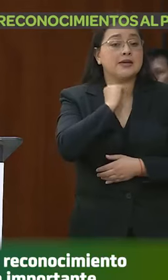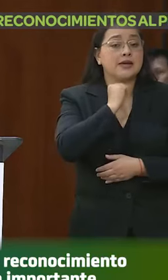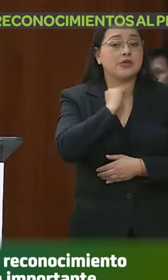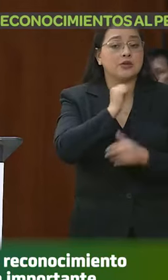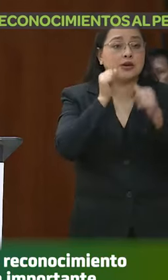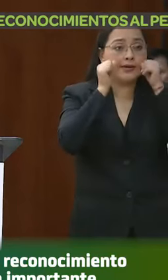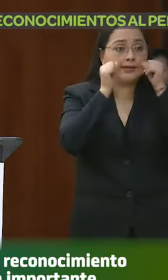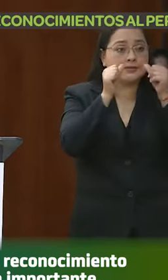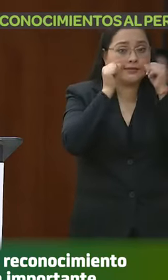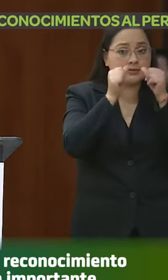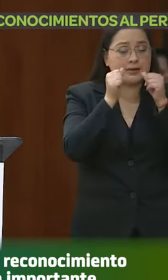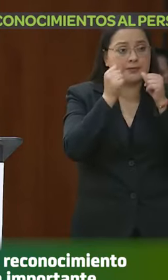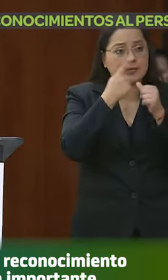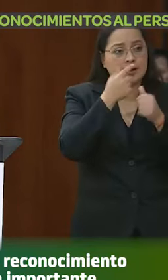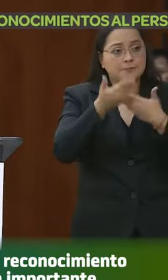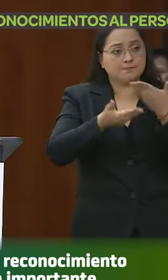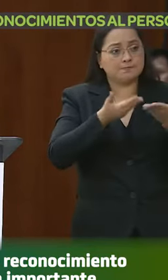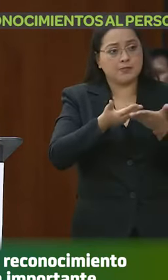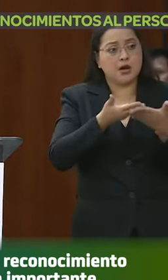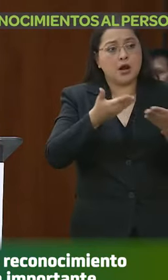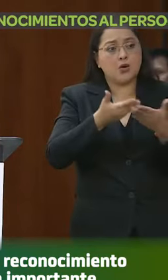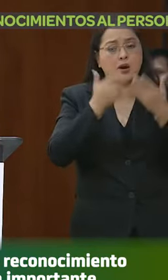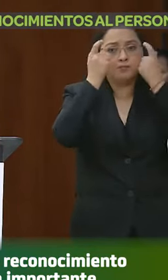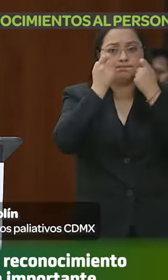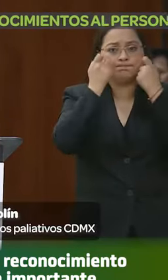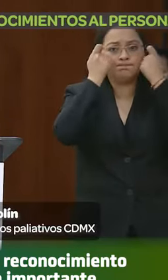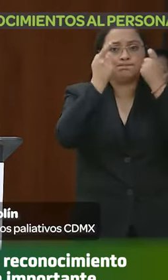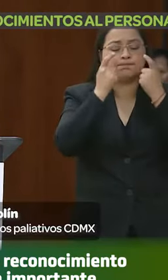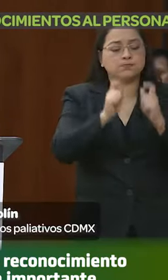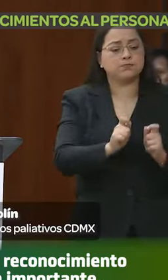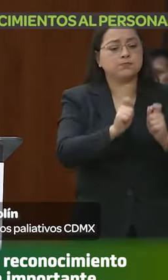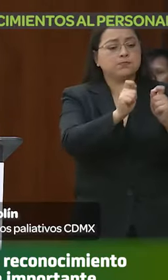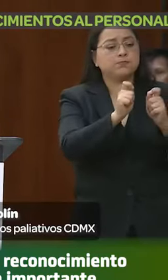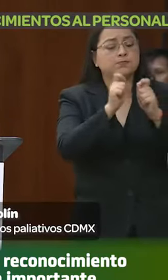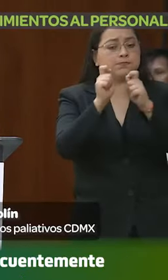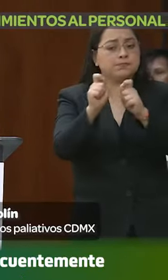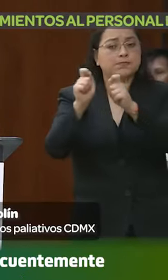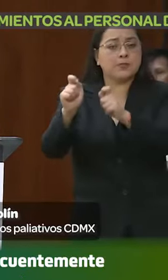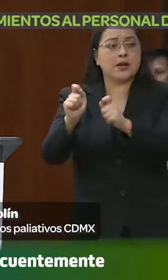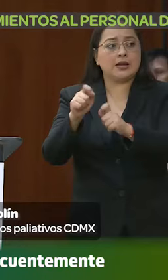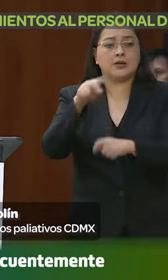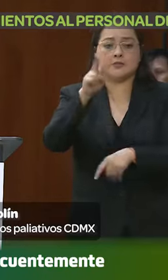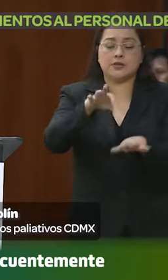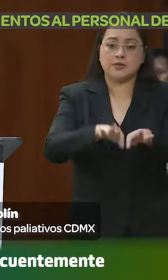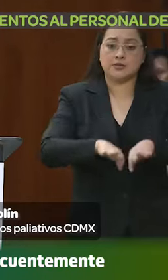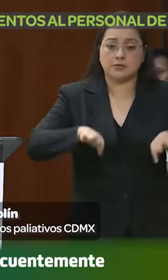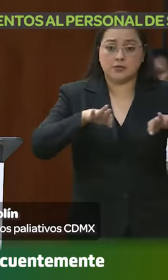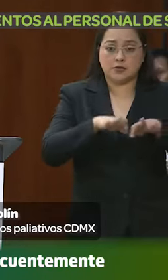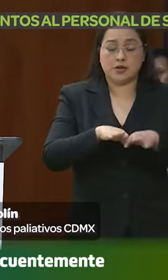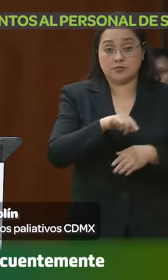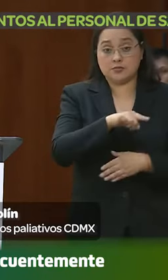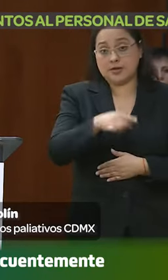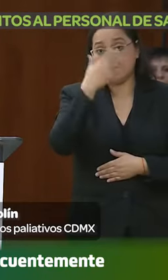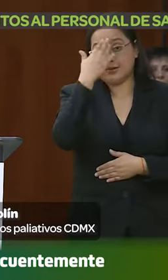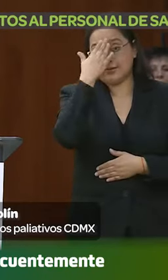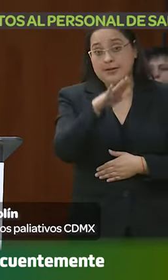Para dar este reconocimiento que es tan importante, ¿verdad? Porque frecuentemente